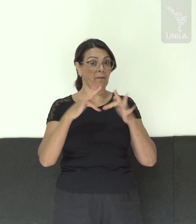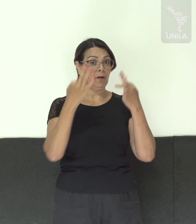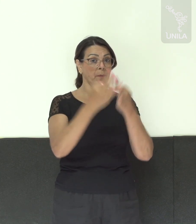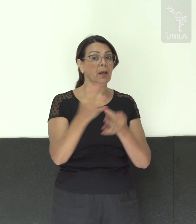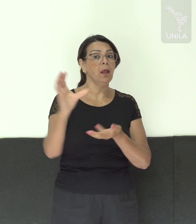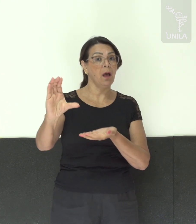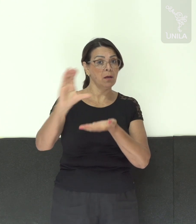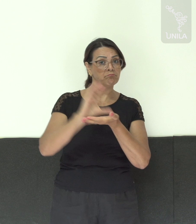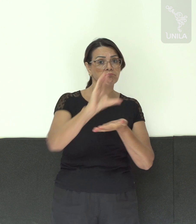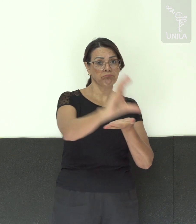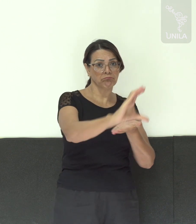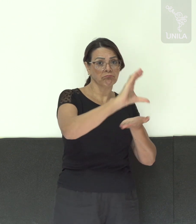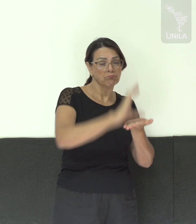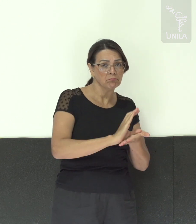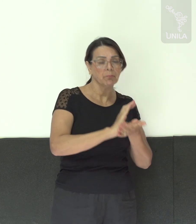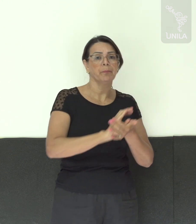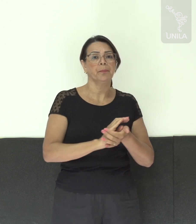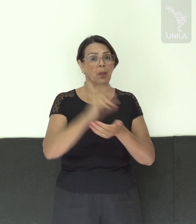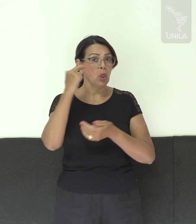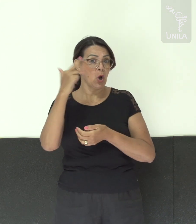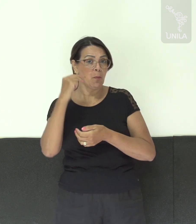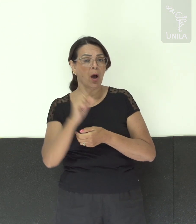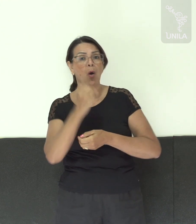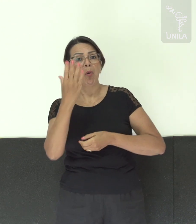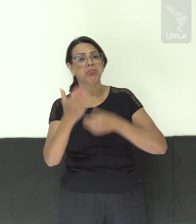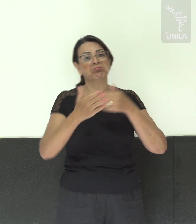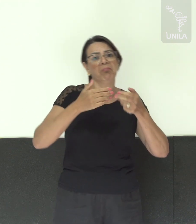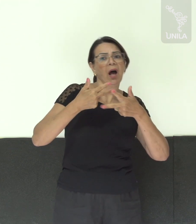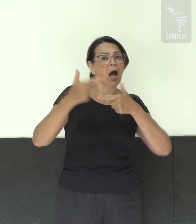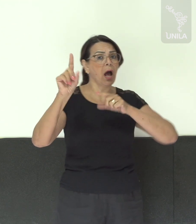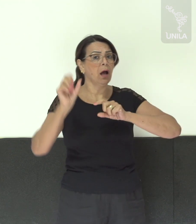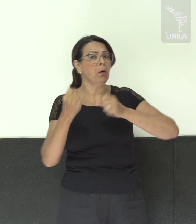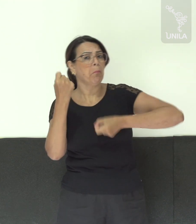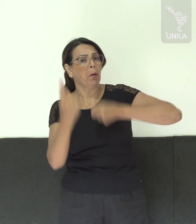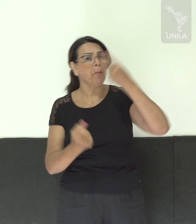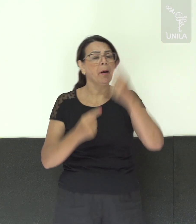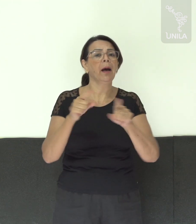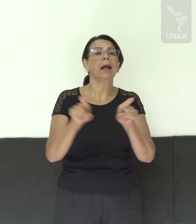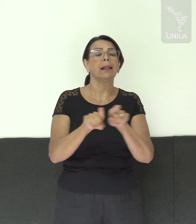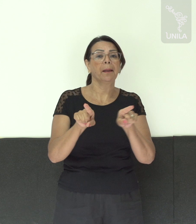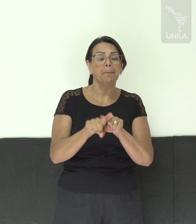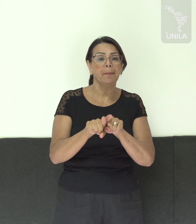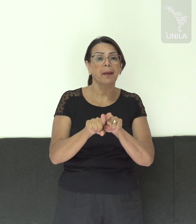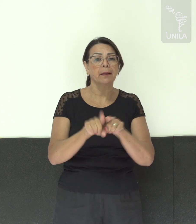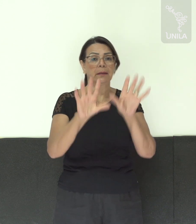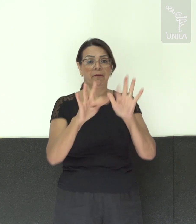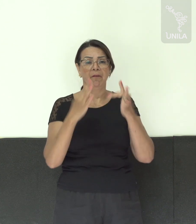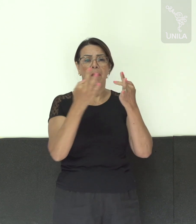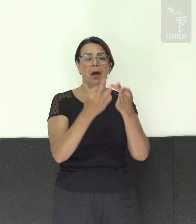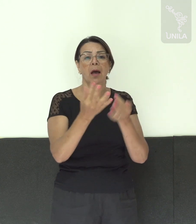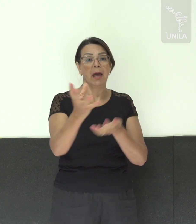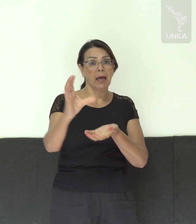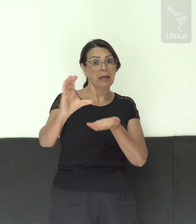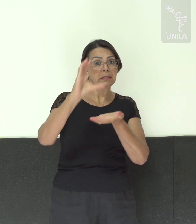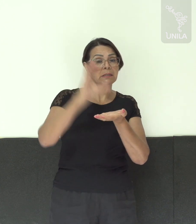família, a título regular ou eventual, inclusive aqueles provenientes de locação ou